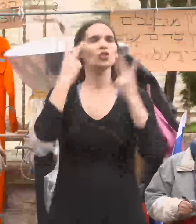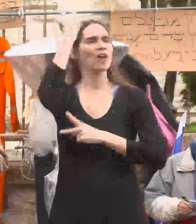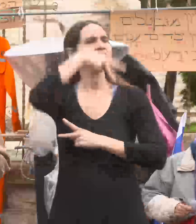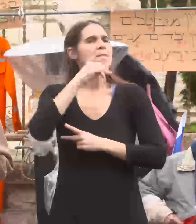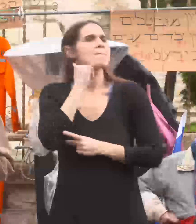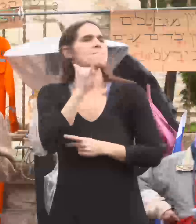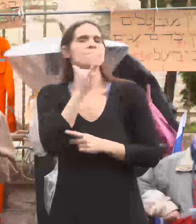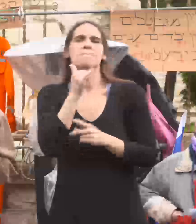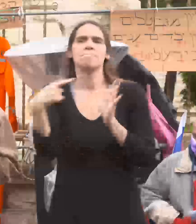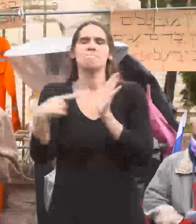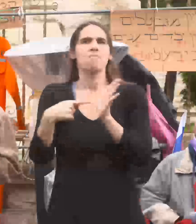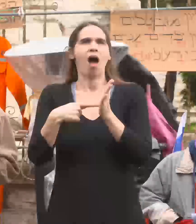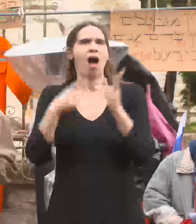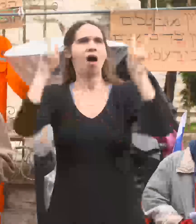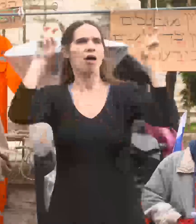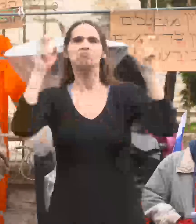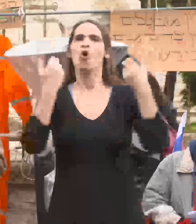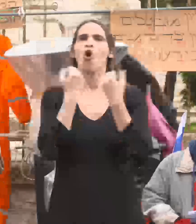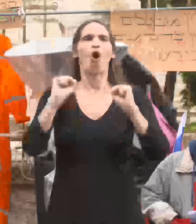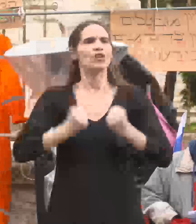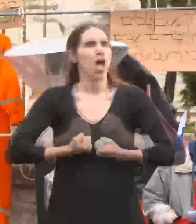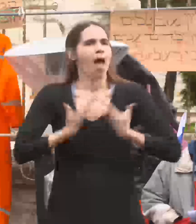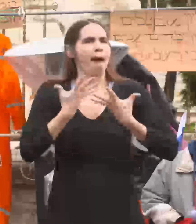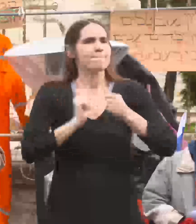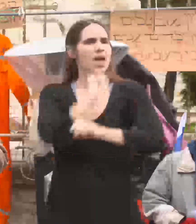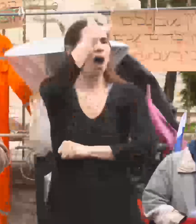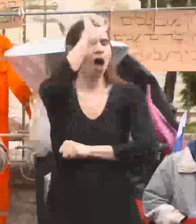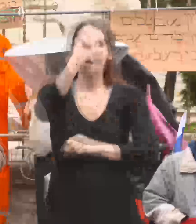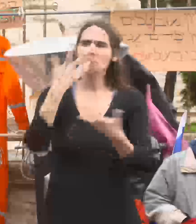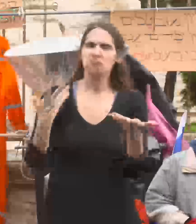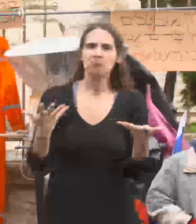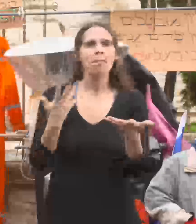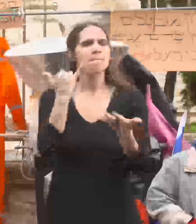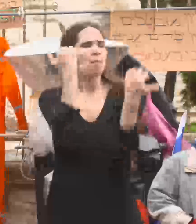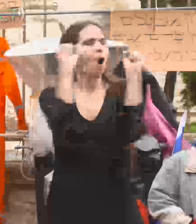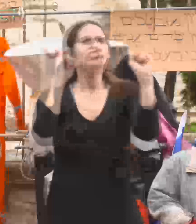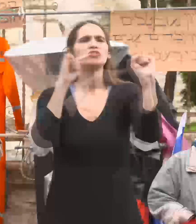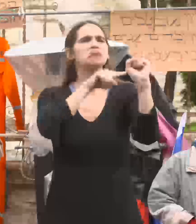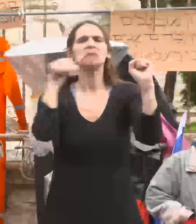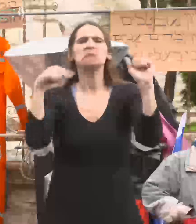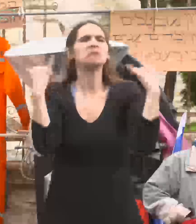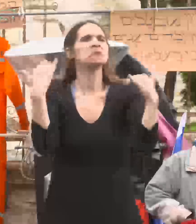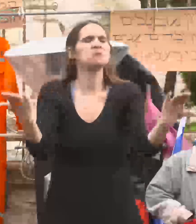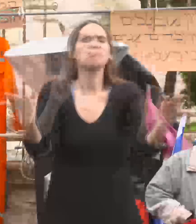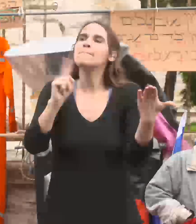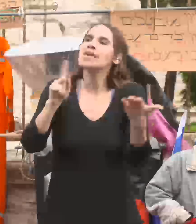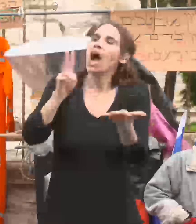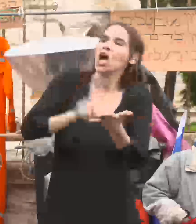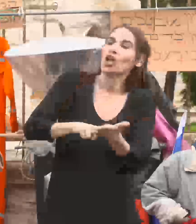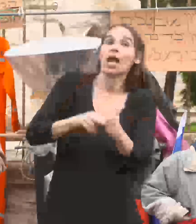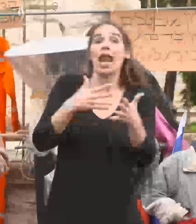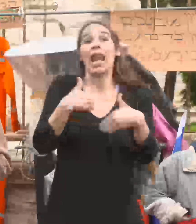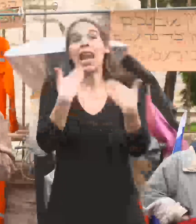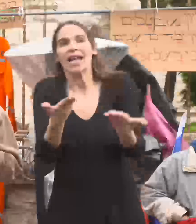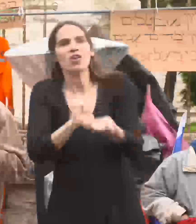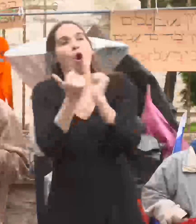קודם מה עומד מאחורי הביטוי הזה, חופש המחאה. מה הופך אותו לחופש? מי רשאי, אם בכלל, להעניק או